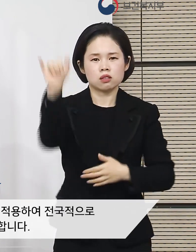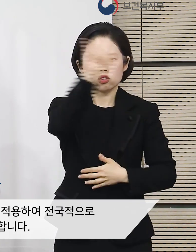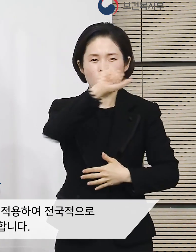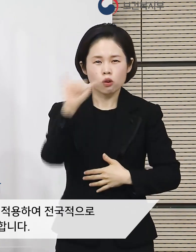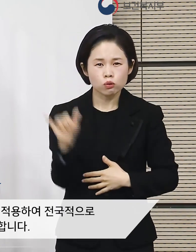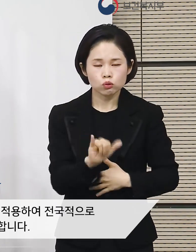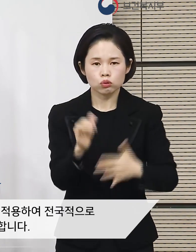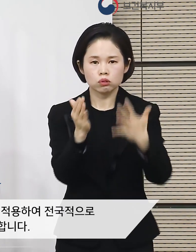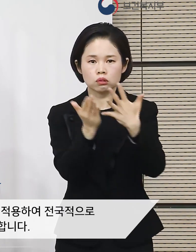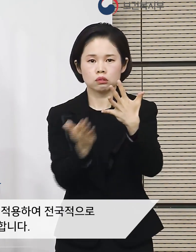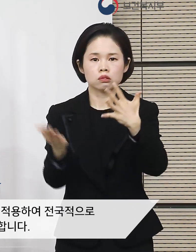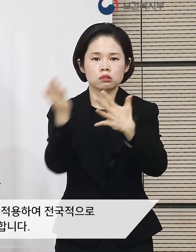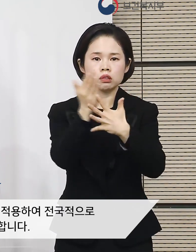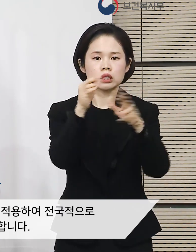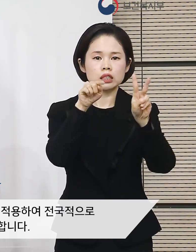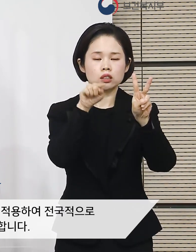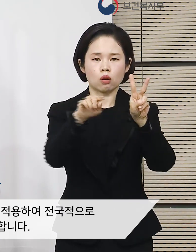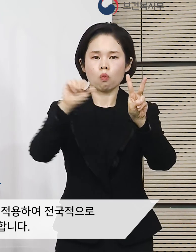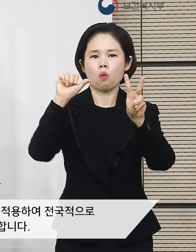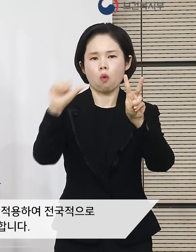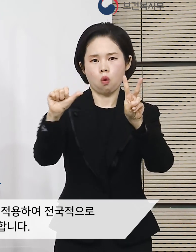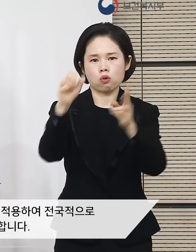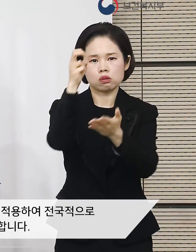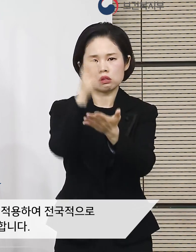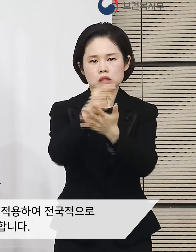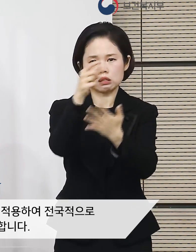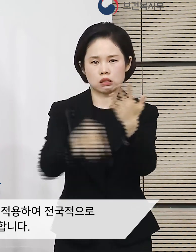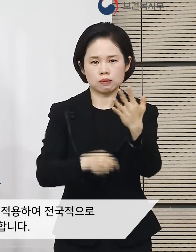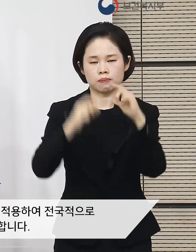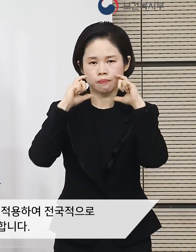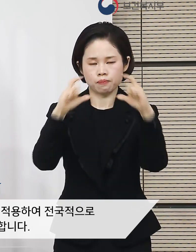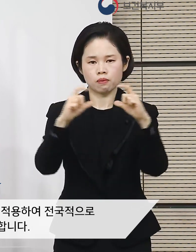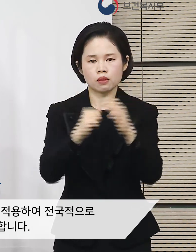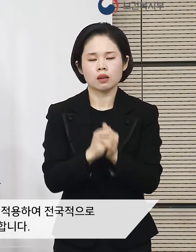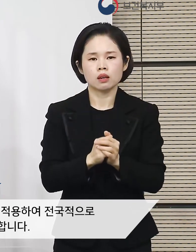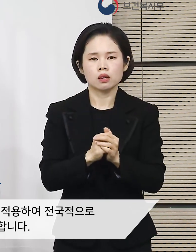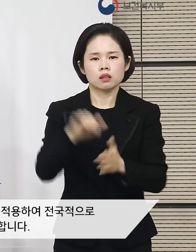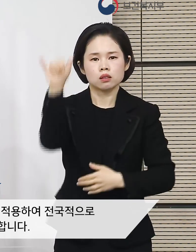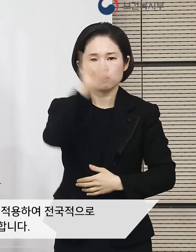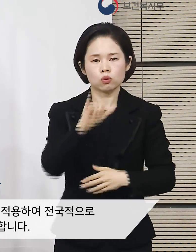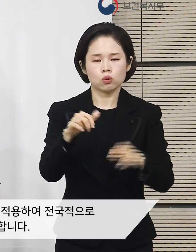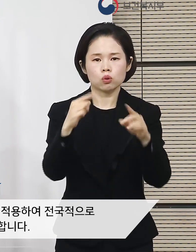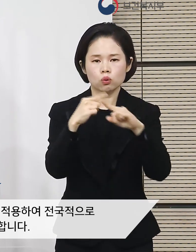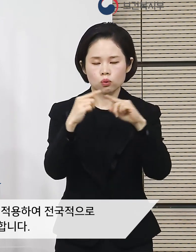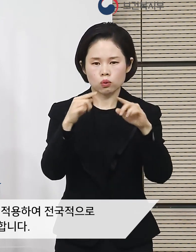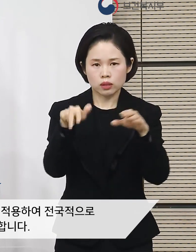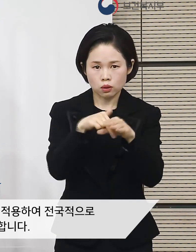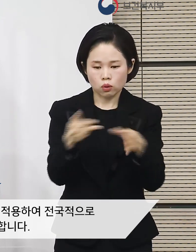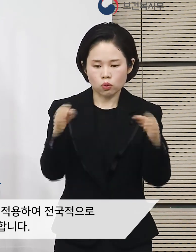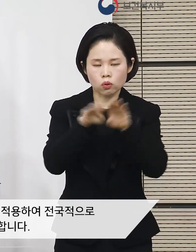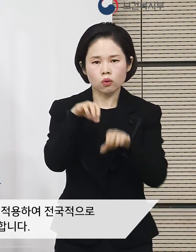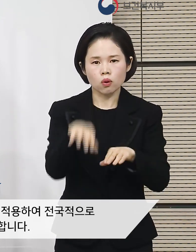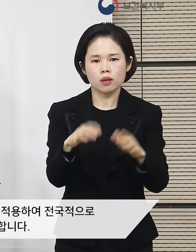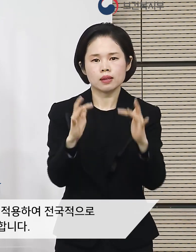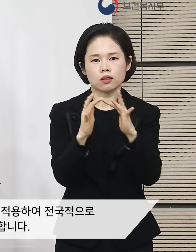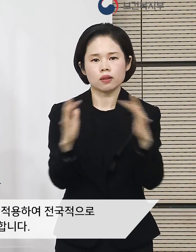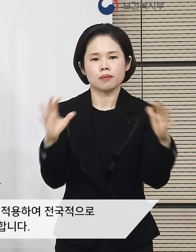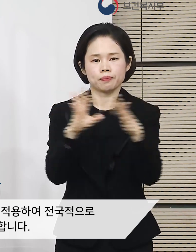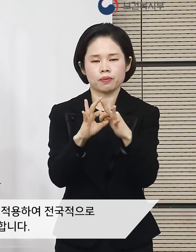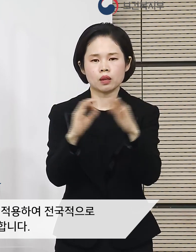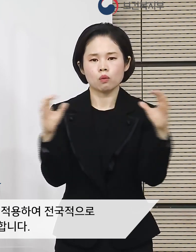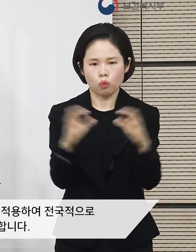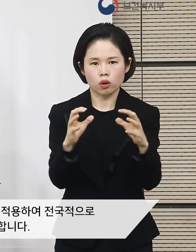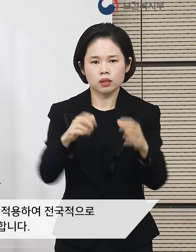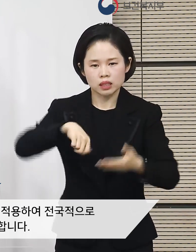종교시설에 대해서는 2.5단계 조치를 전국적으로 적용하여 전국적으로 비대면 예배를 원칙으로 하고 모임과